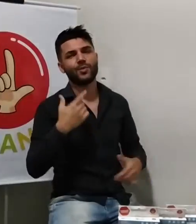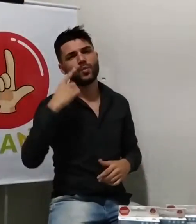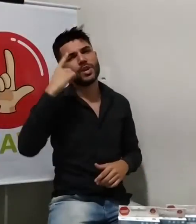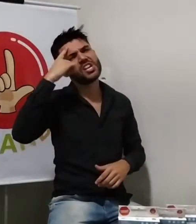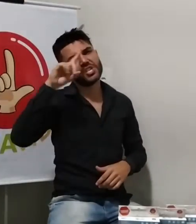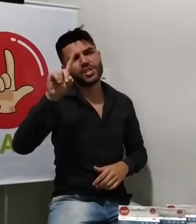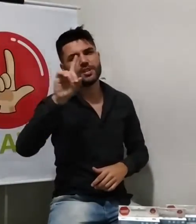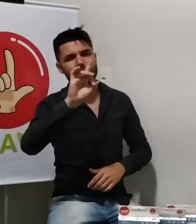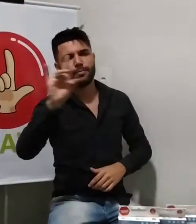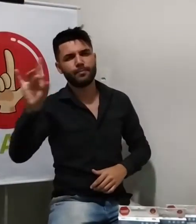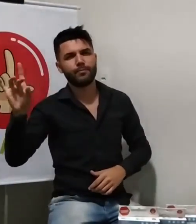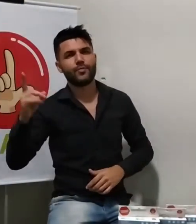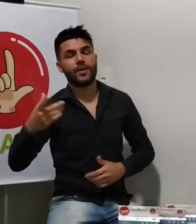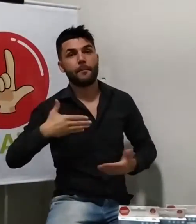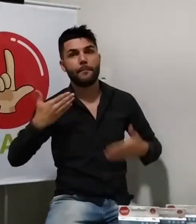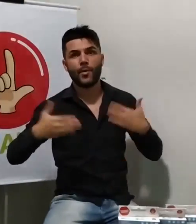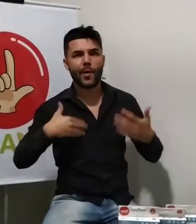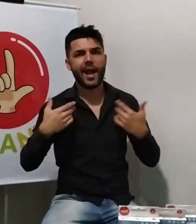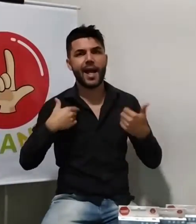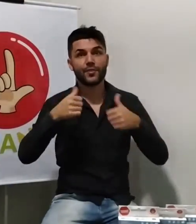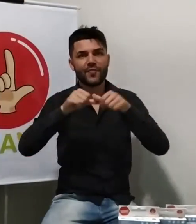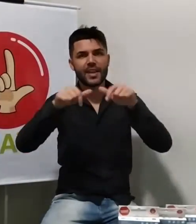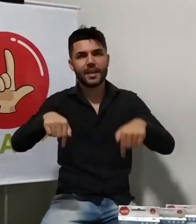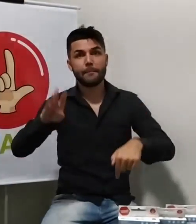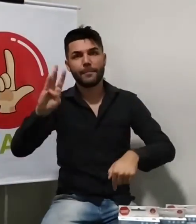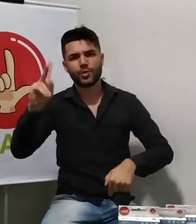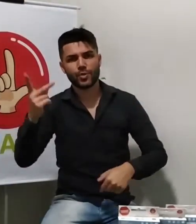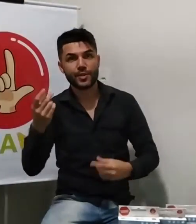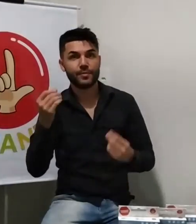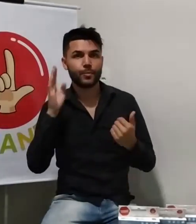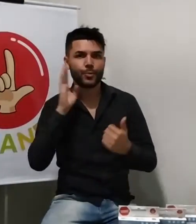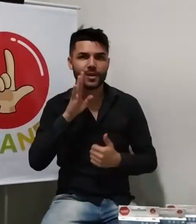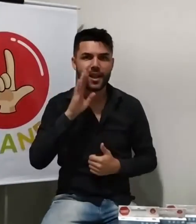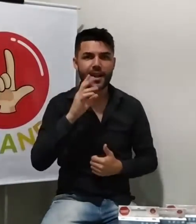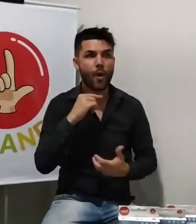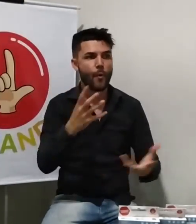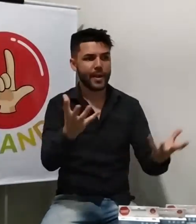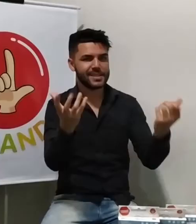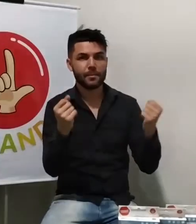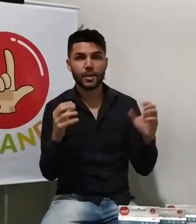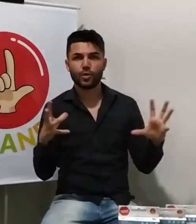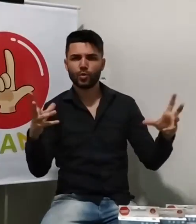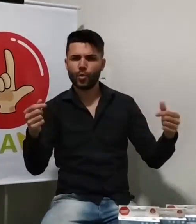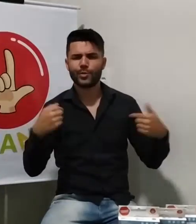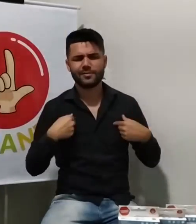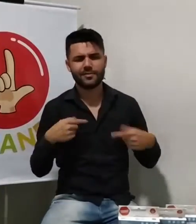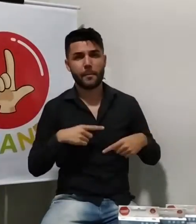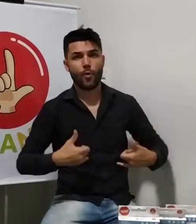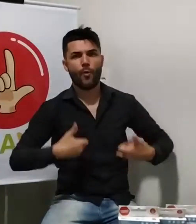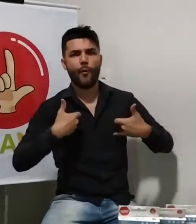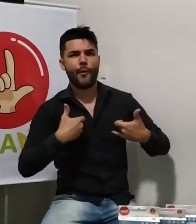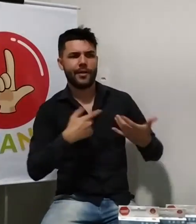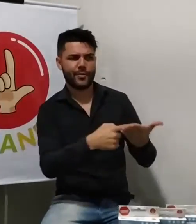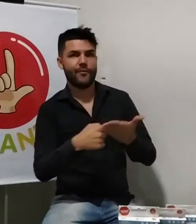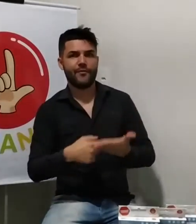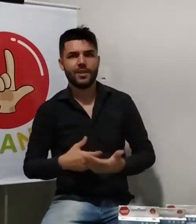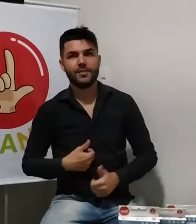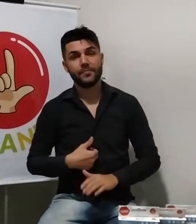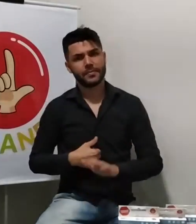vai lá... Como é que é o nome da cidade lá do interior de Minas? Araguari. Vai lá para Araguari, meu filho. Vai lá pra Araguari. Tá pensando o